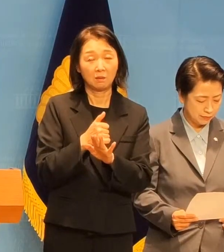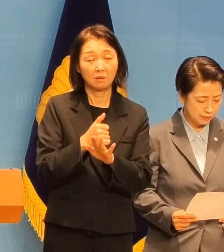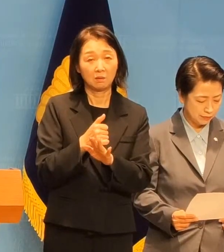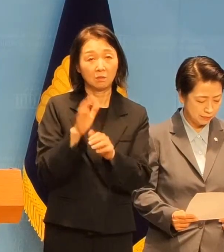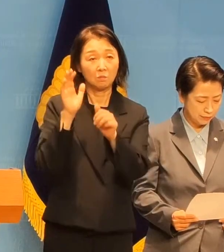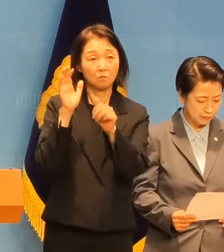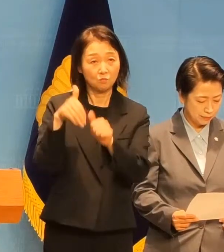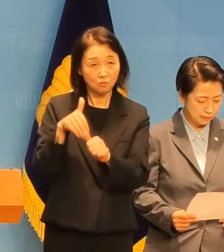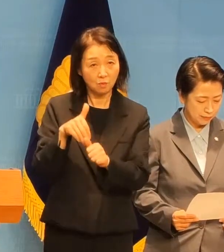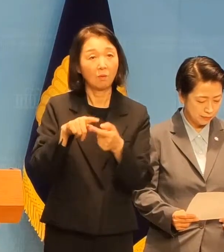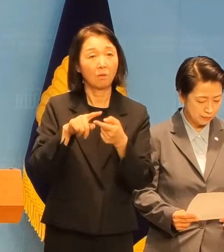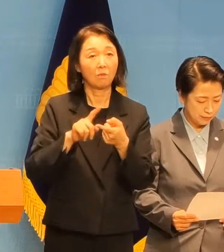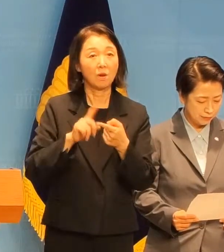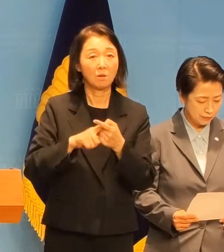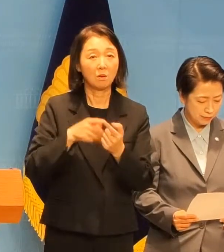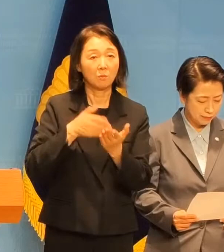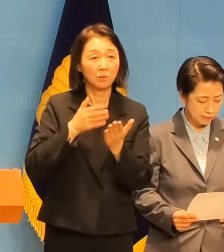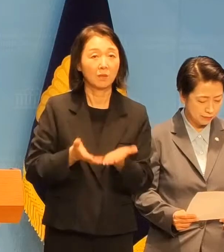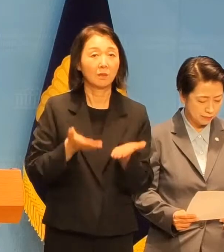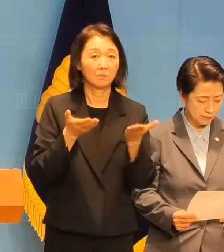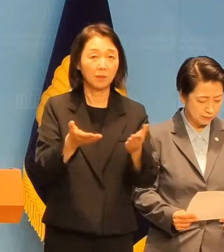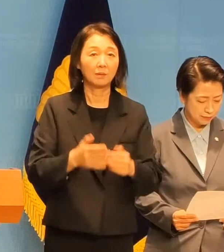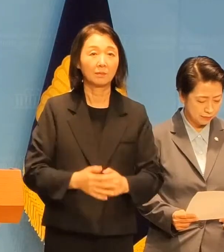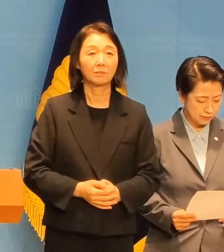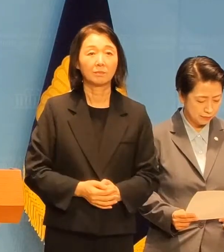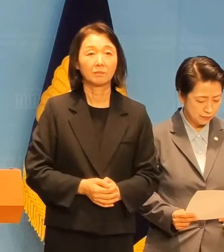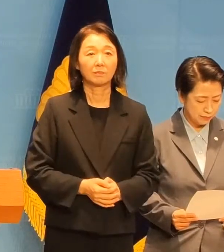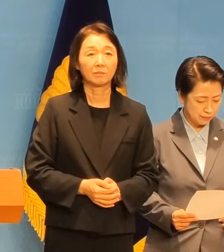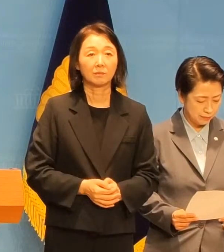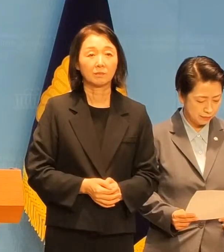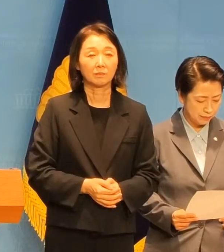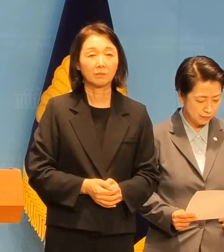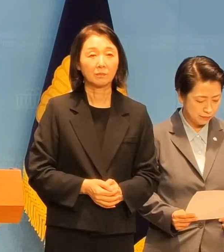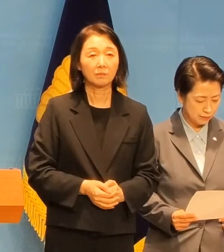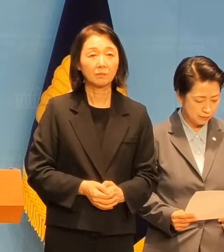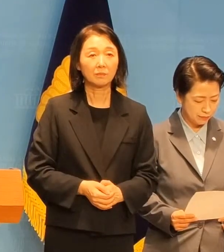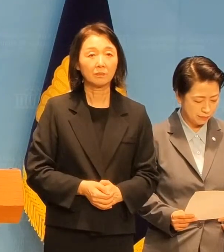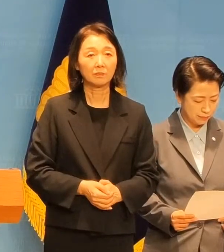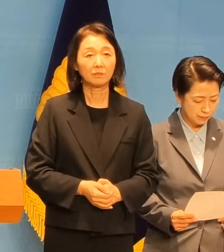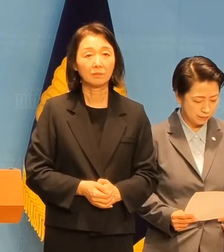오늘 알려지게 됐고요. 우회적으로 알려지게 됐고